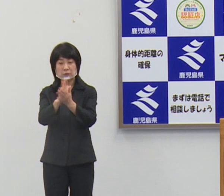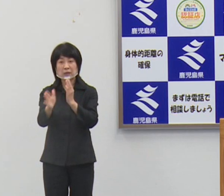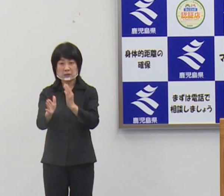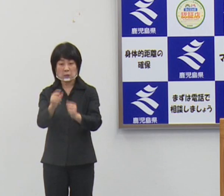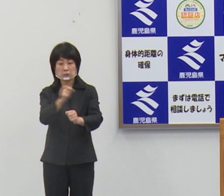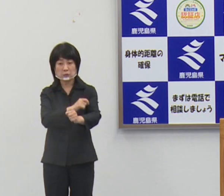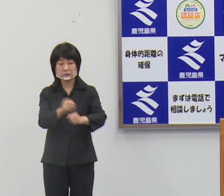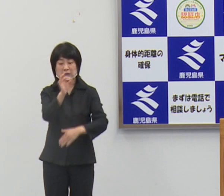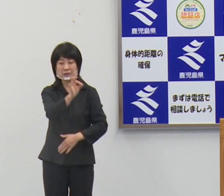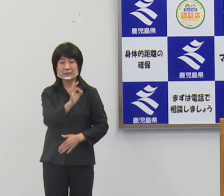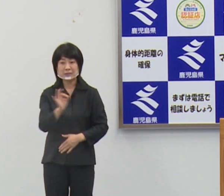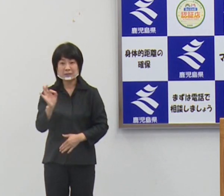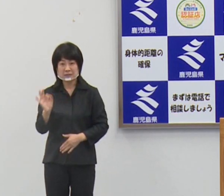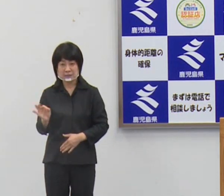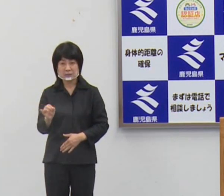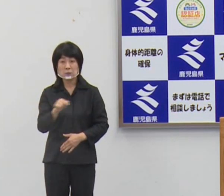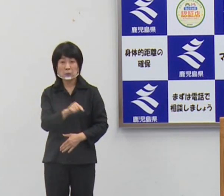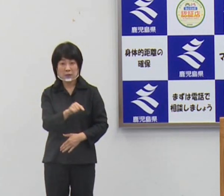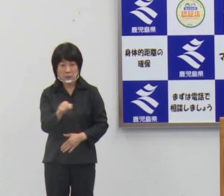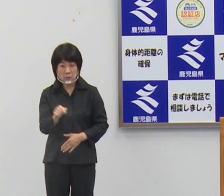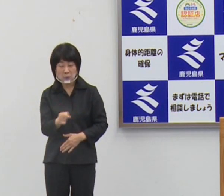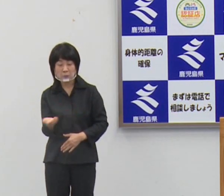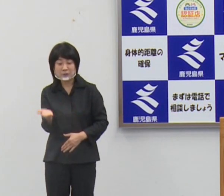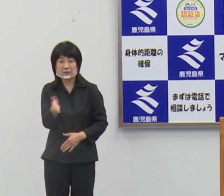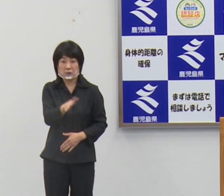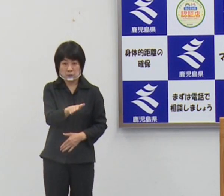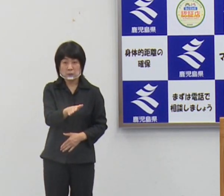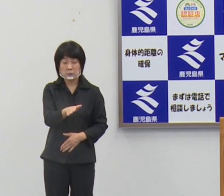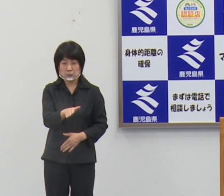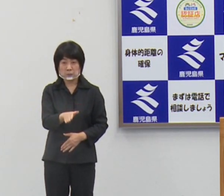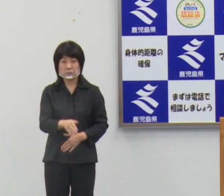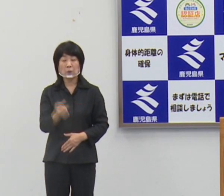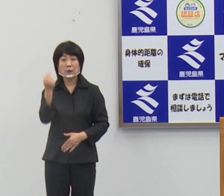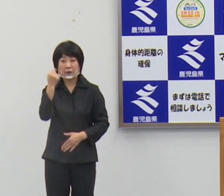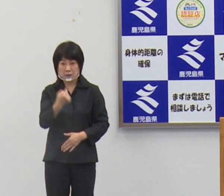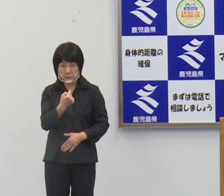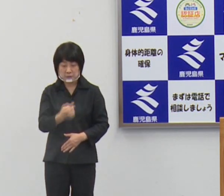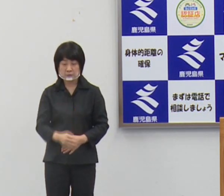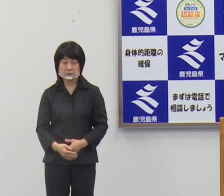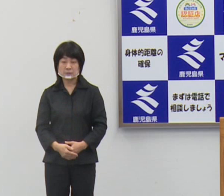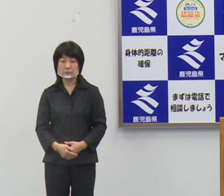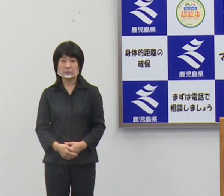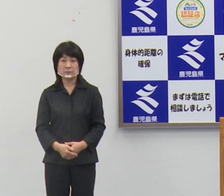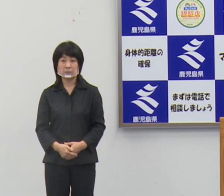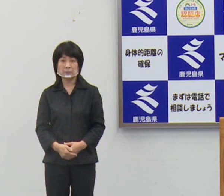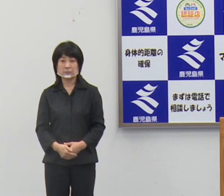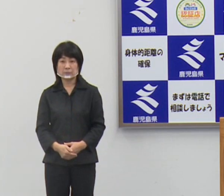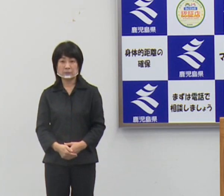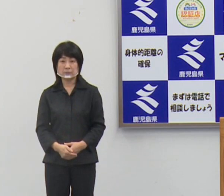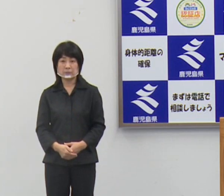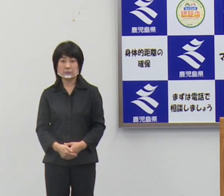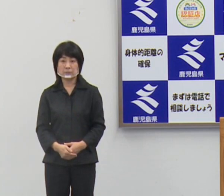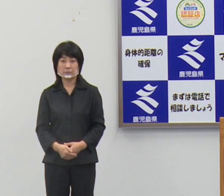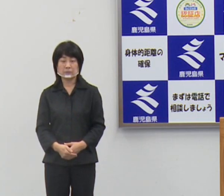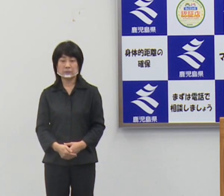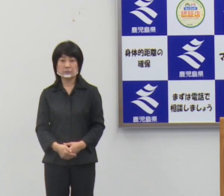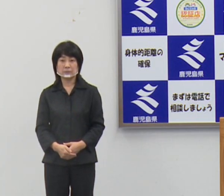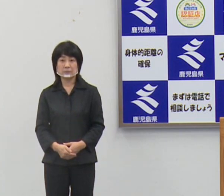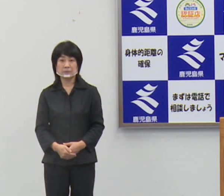特産品を対象に加えることとしたいと考えております。また